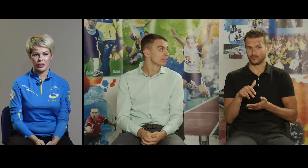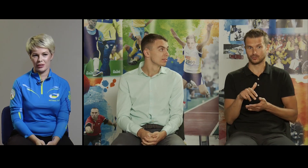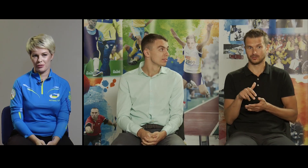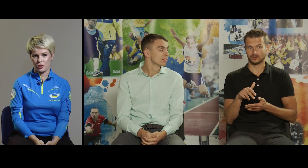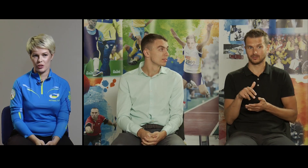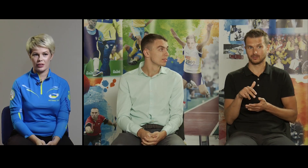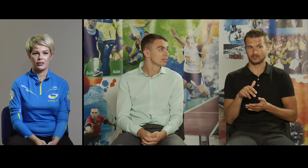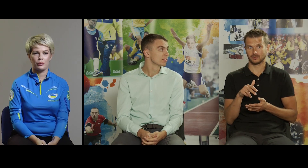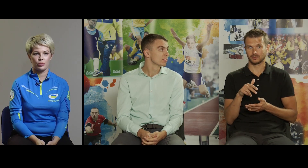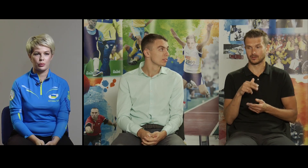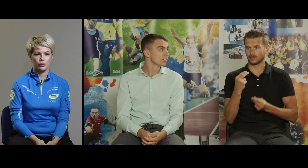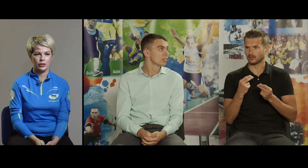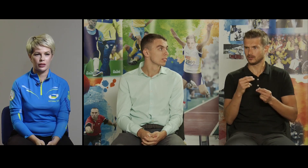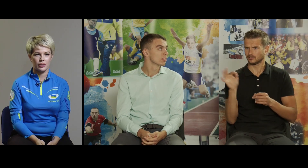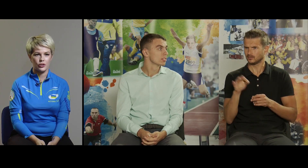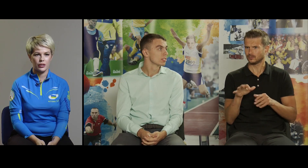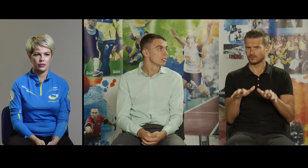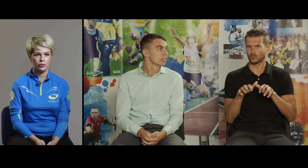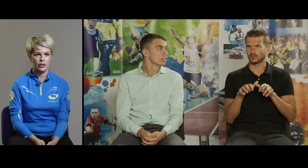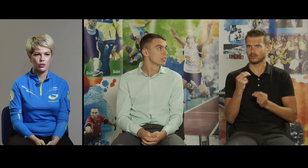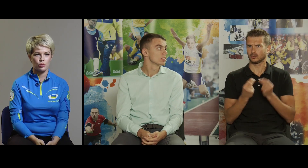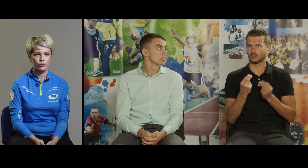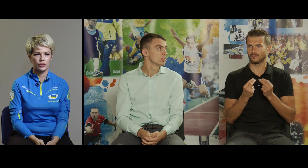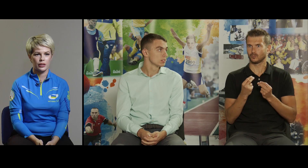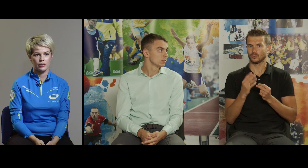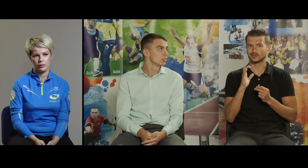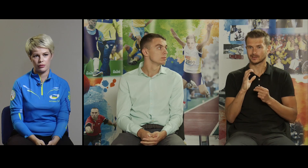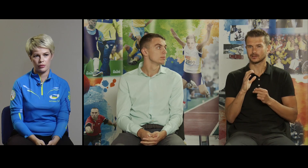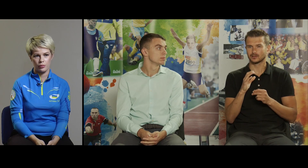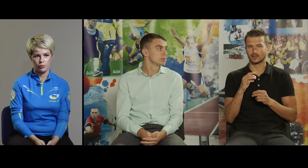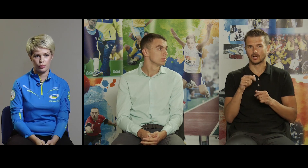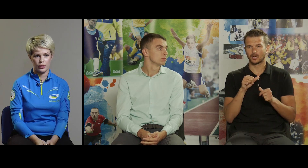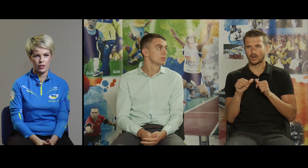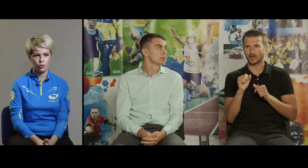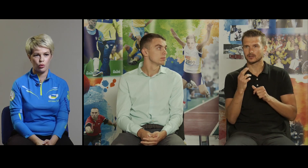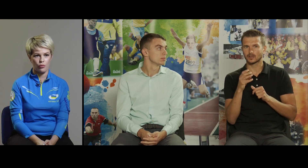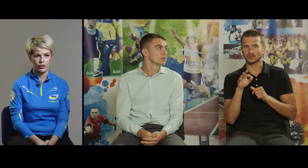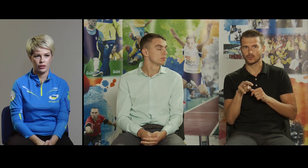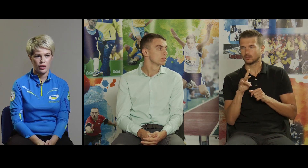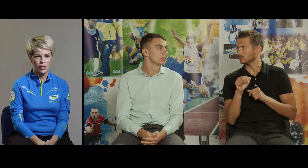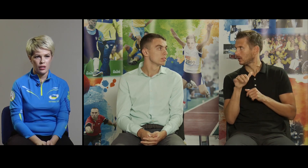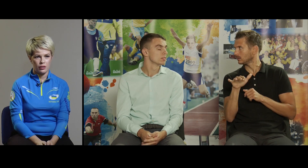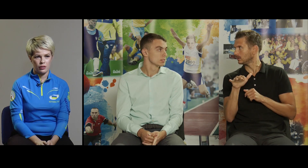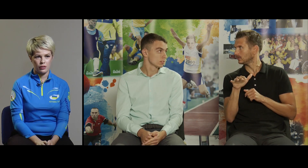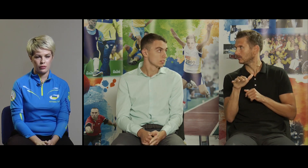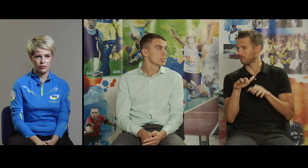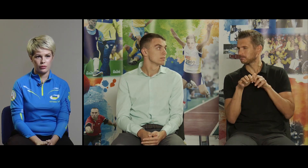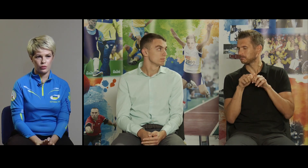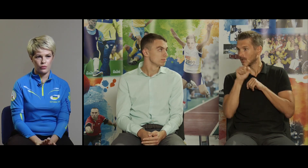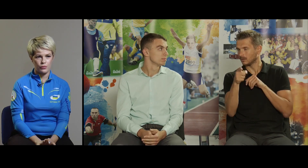Ми коли вийшли на поле проти англічан, одразу вони були заблоковані.